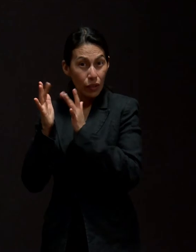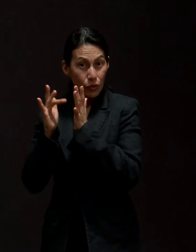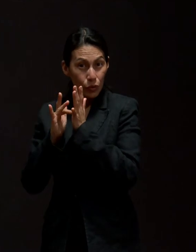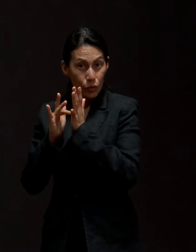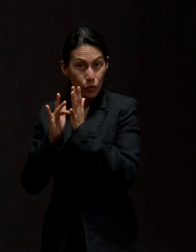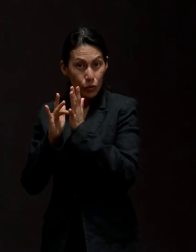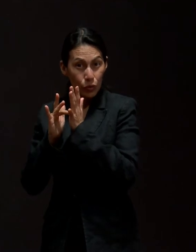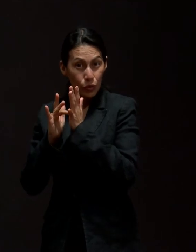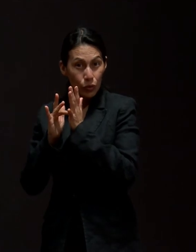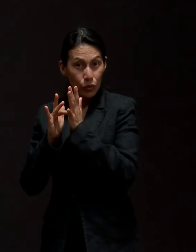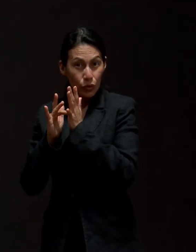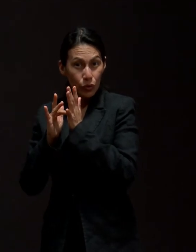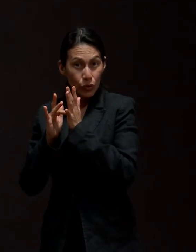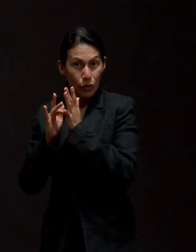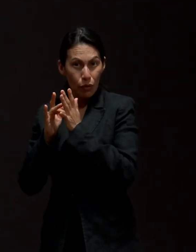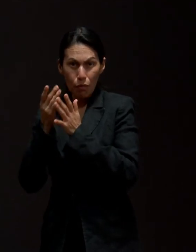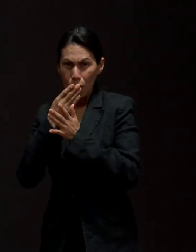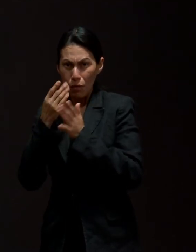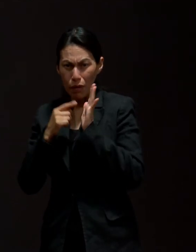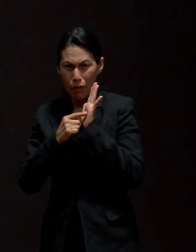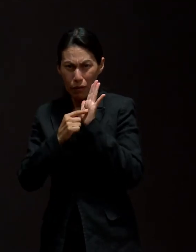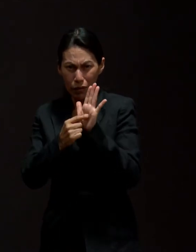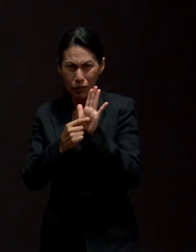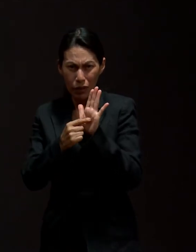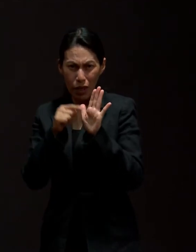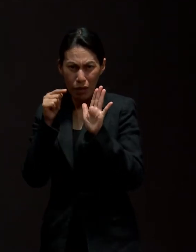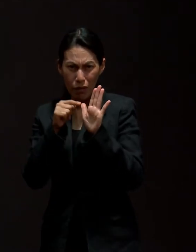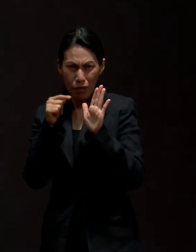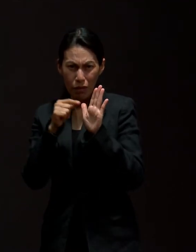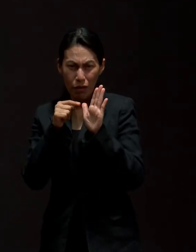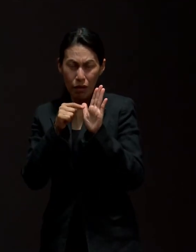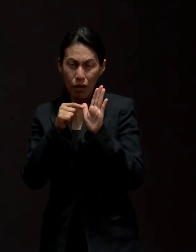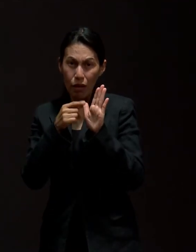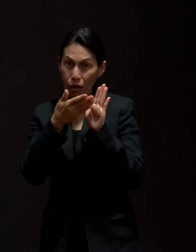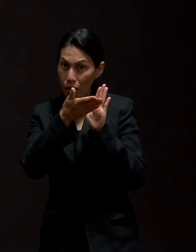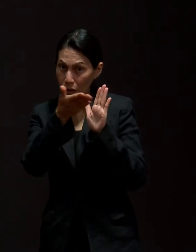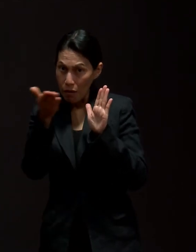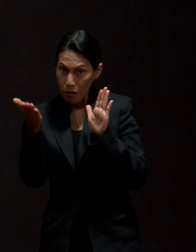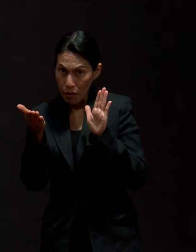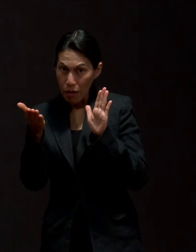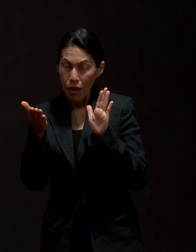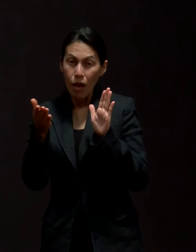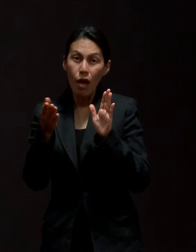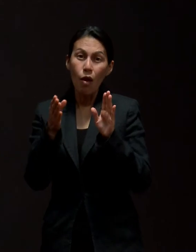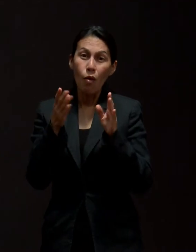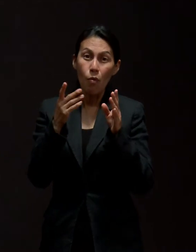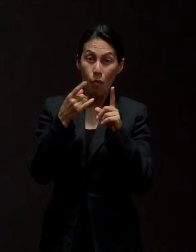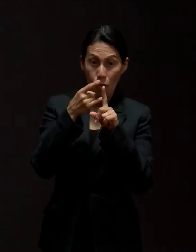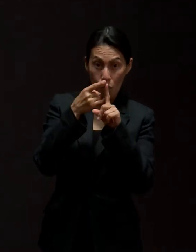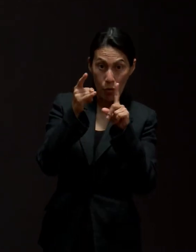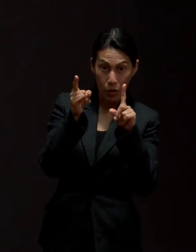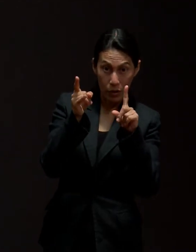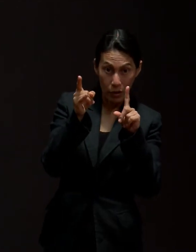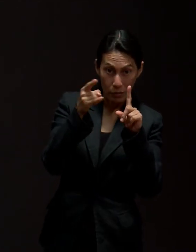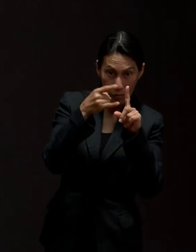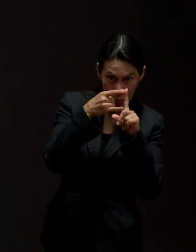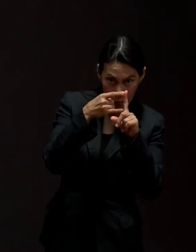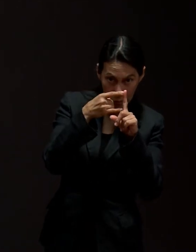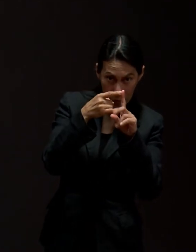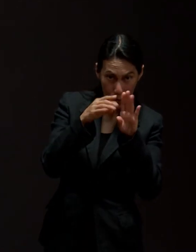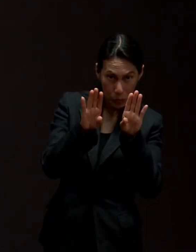nuestra puerta de nuestra recámara y orar a nuestro Padre en lo privado, en lo íntimo.